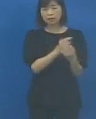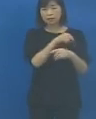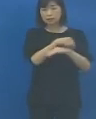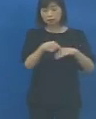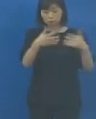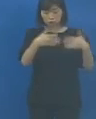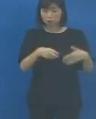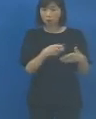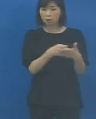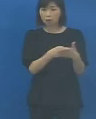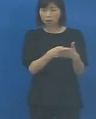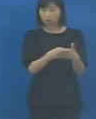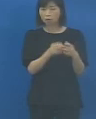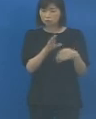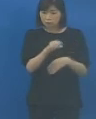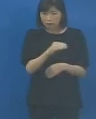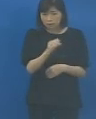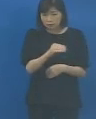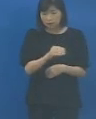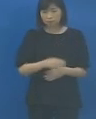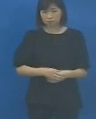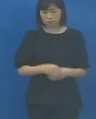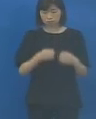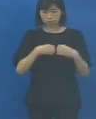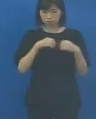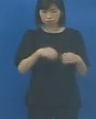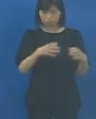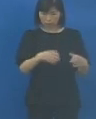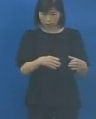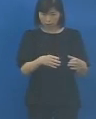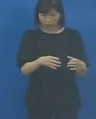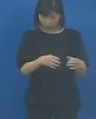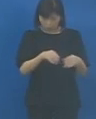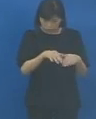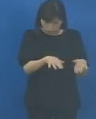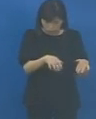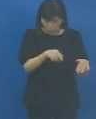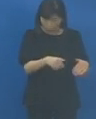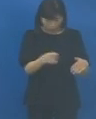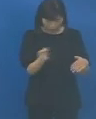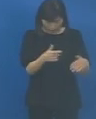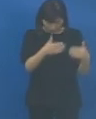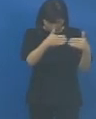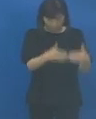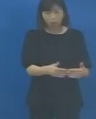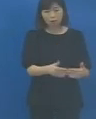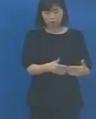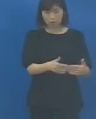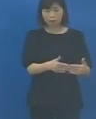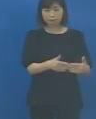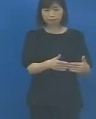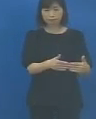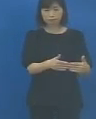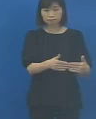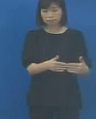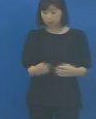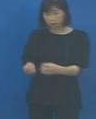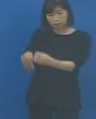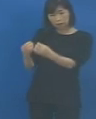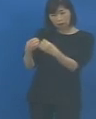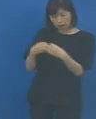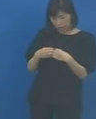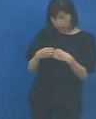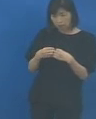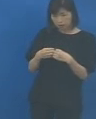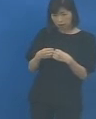から爆発的にこう広がりかけたものをなんとかとどめようと、早期にとどめようとしたり、それから入ってきた感染